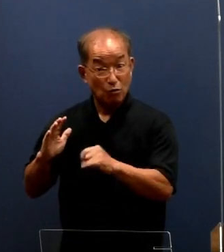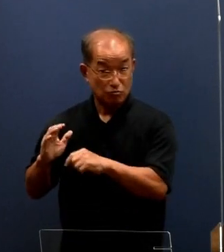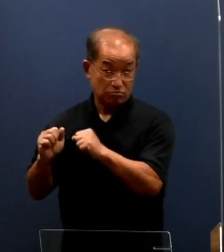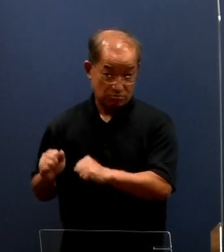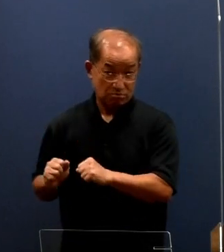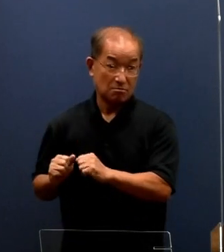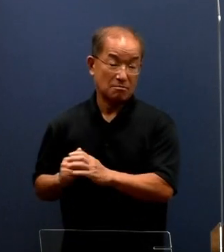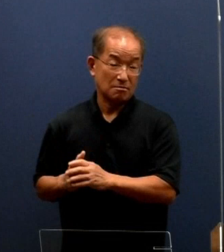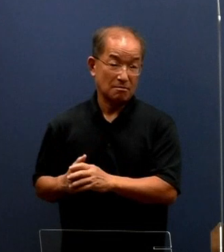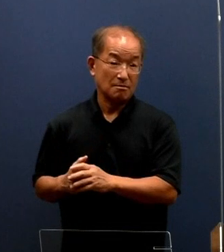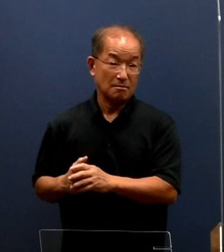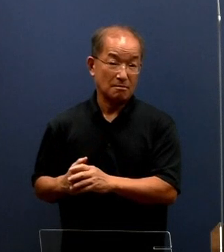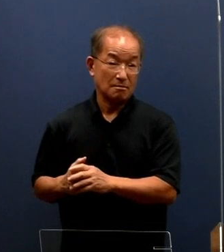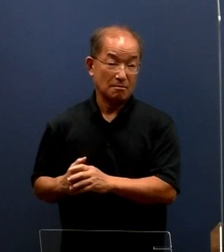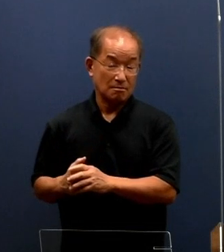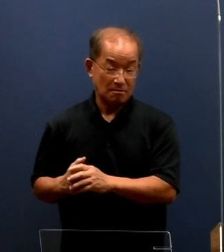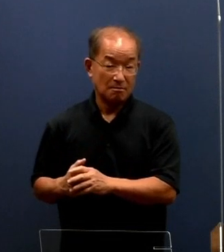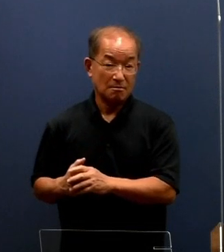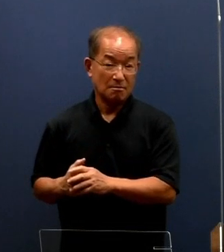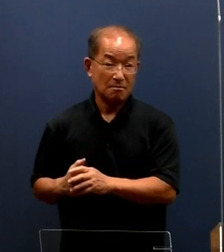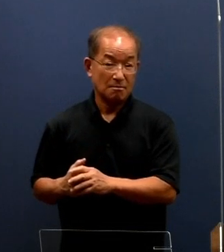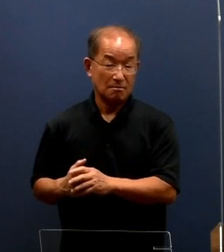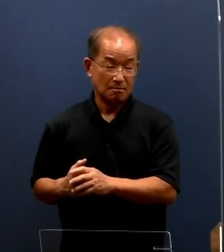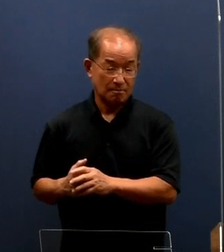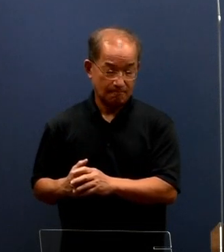ですから、いくら